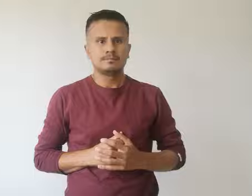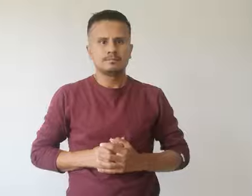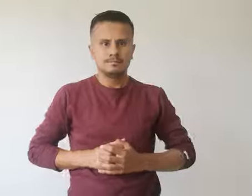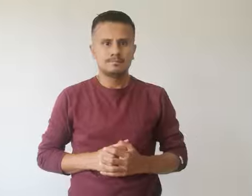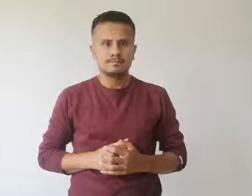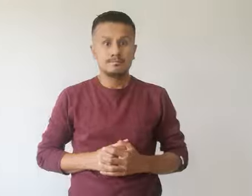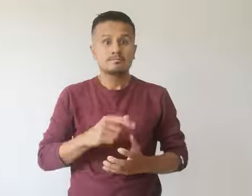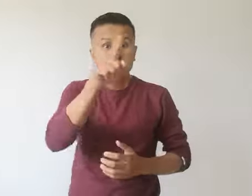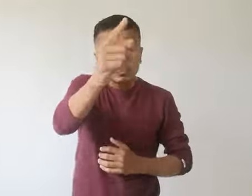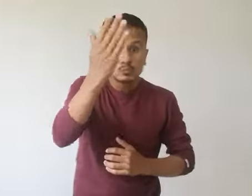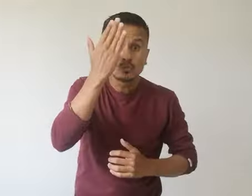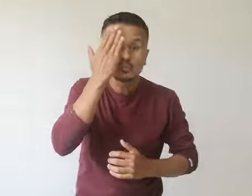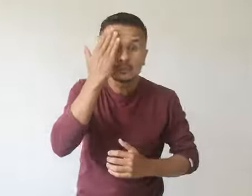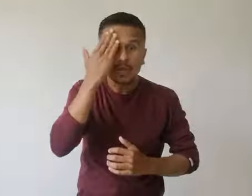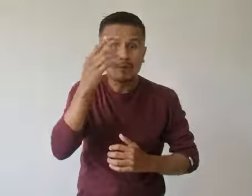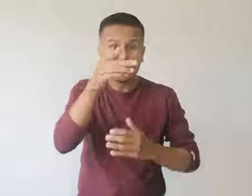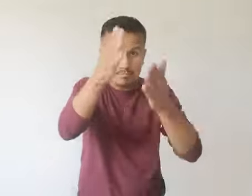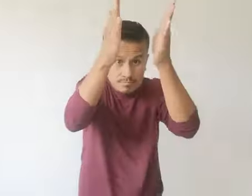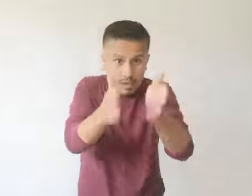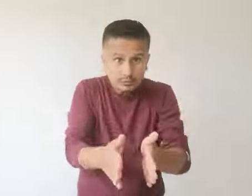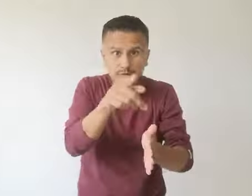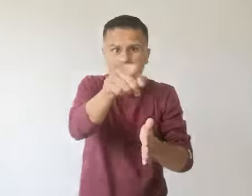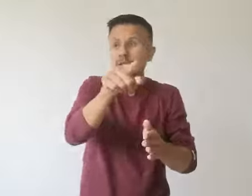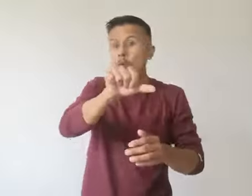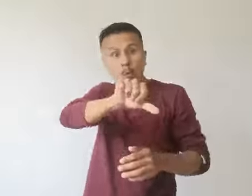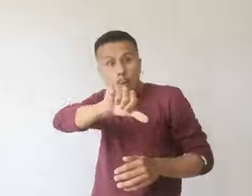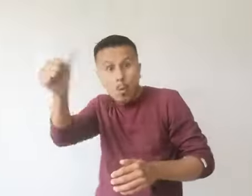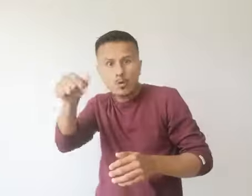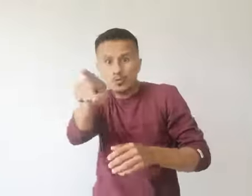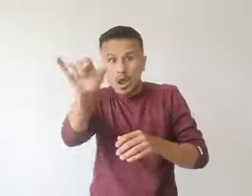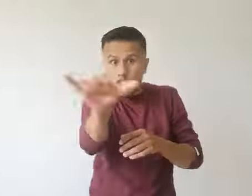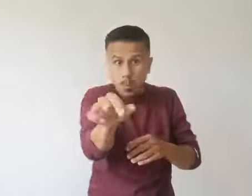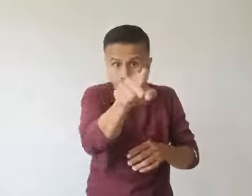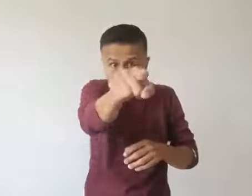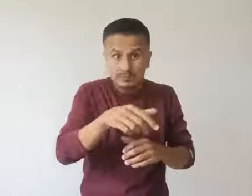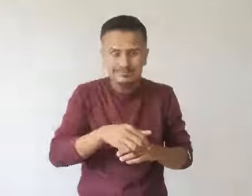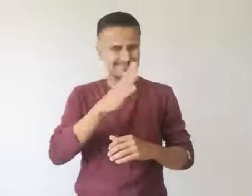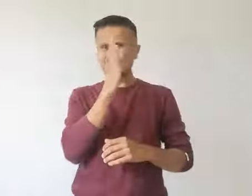¿Tú eres único e irrepetible? Sí, en serio, mira por qué.